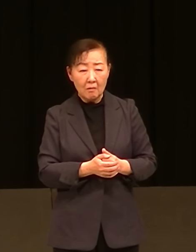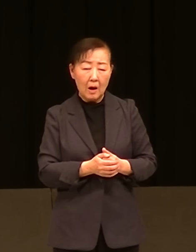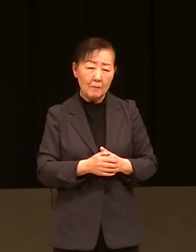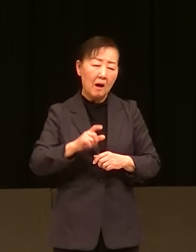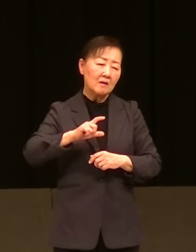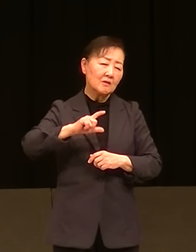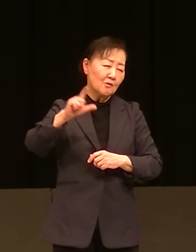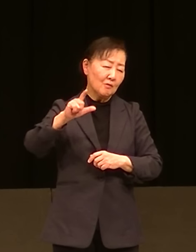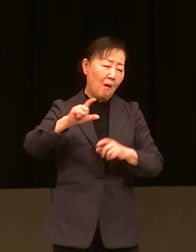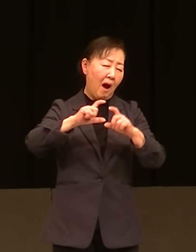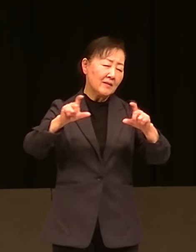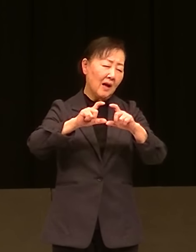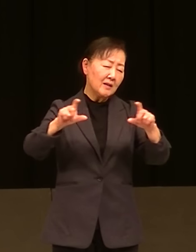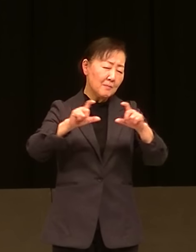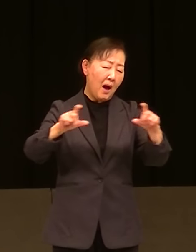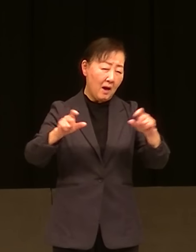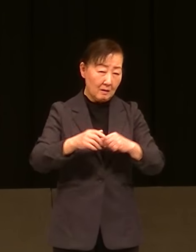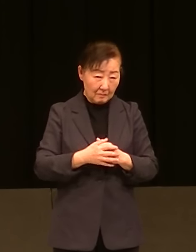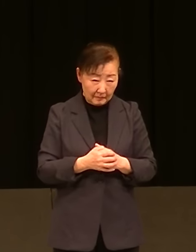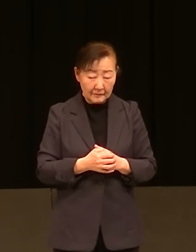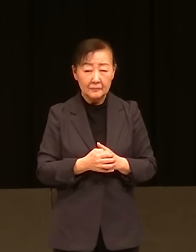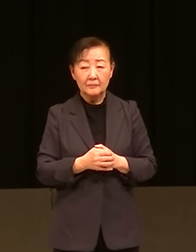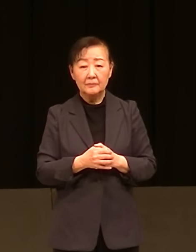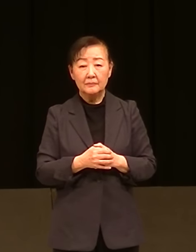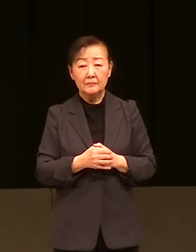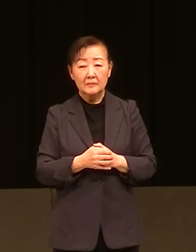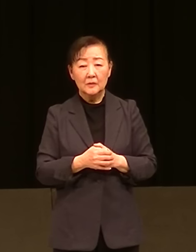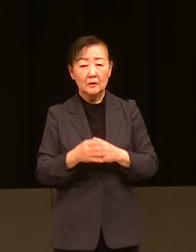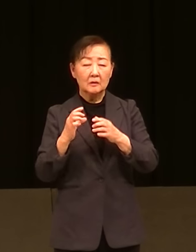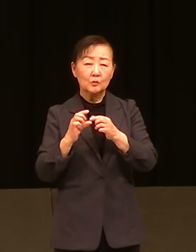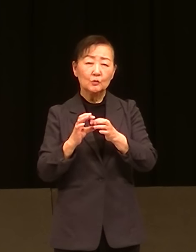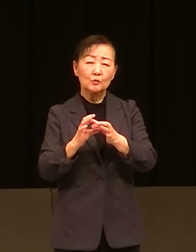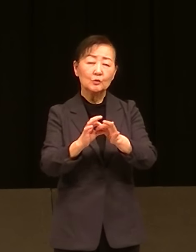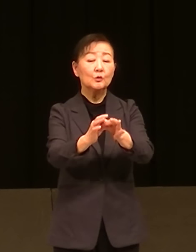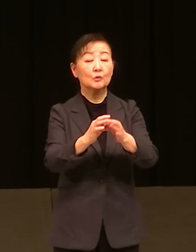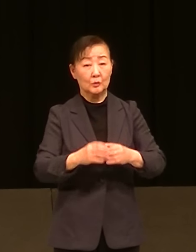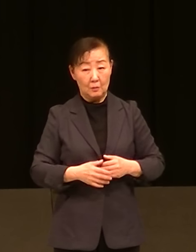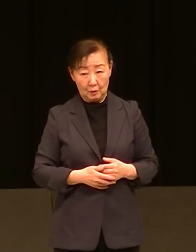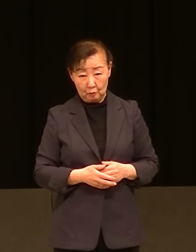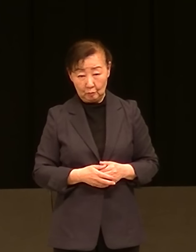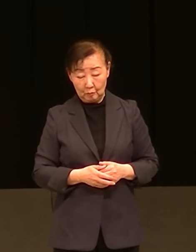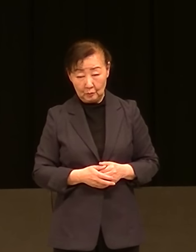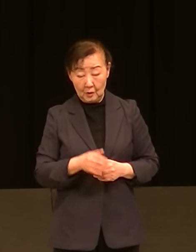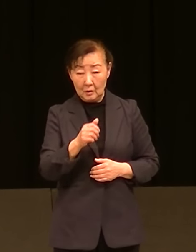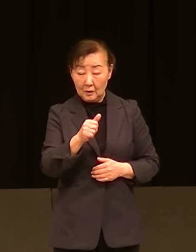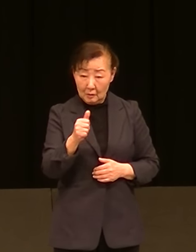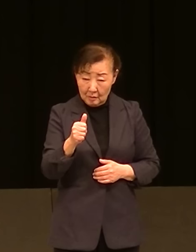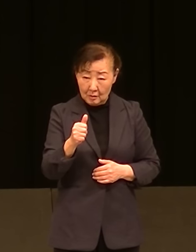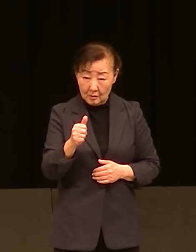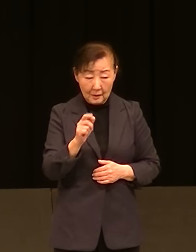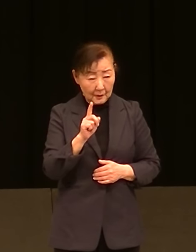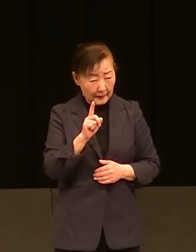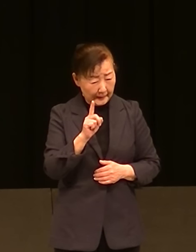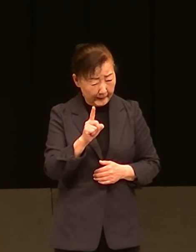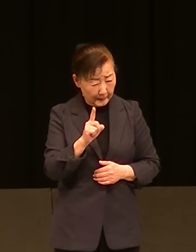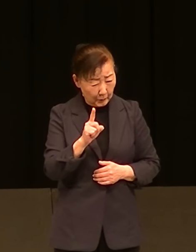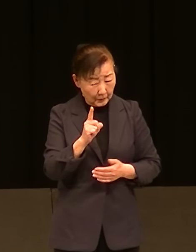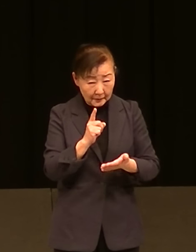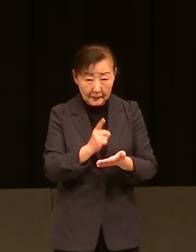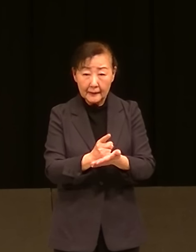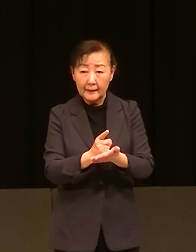動、当たり前の行動、ですので、それがずっと続くわけですけれども、ただ一つ一箇所だけ